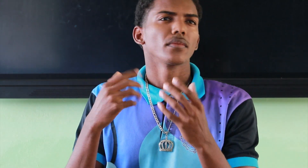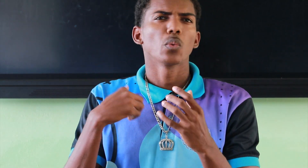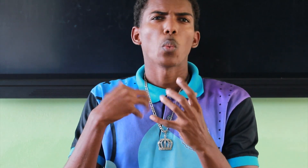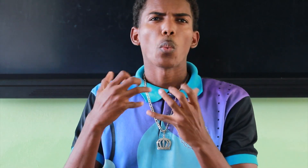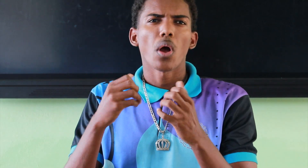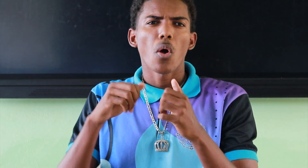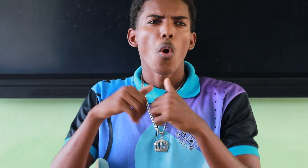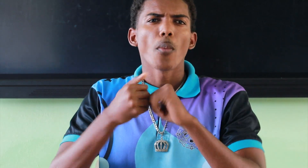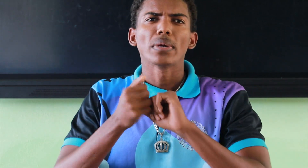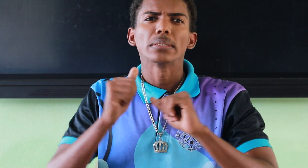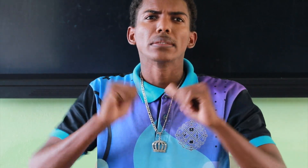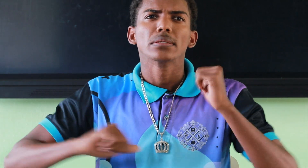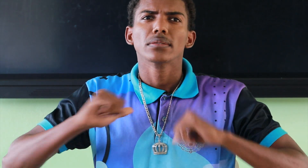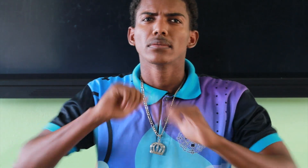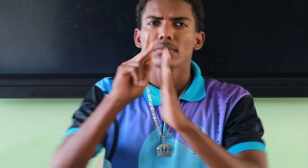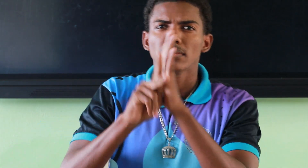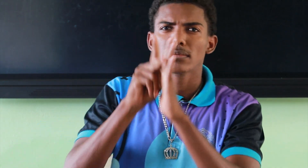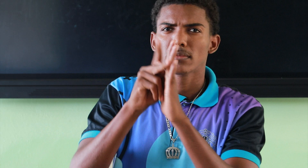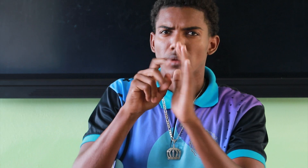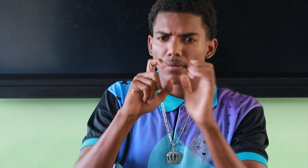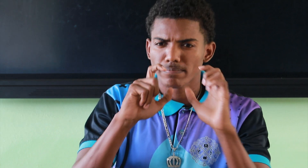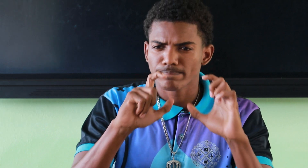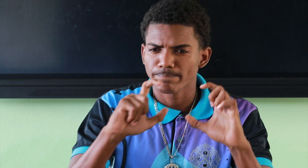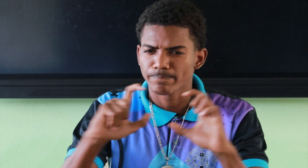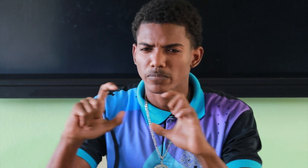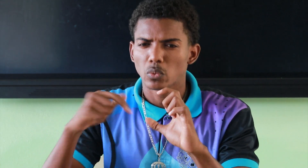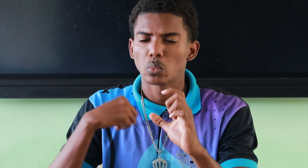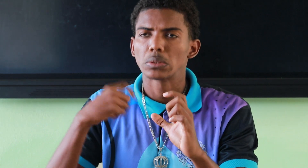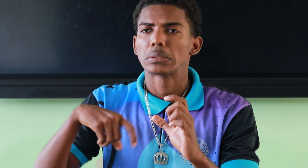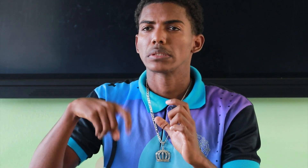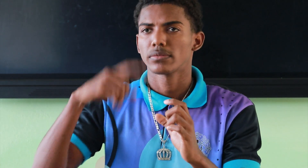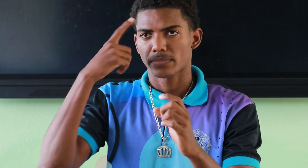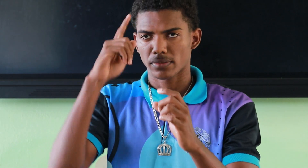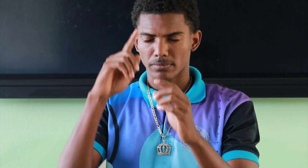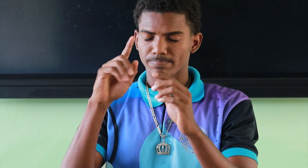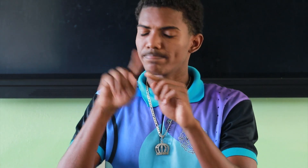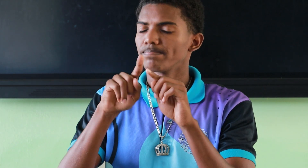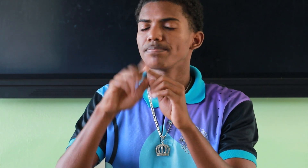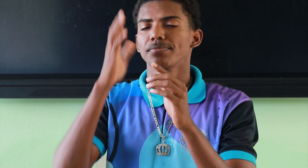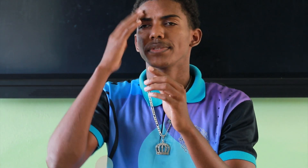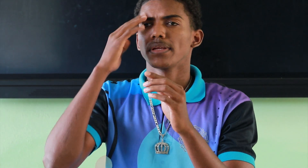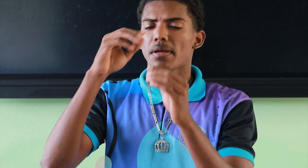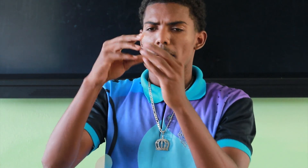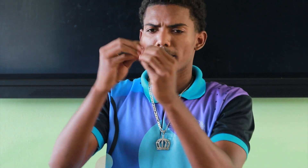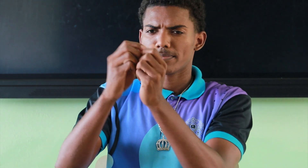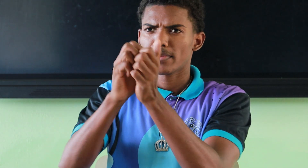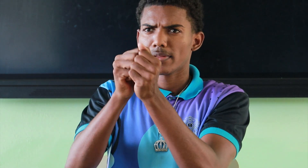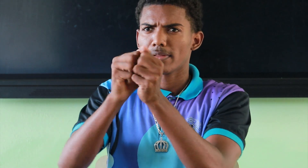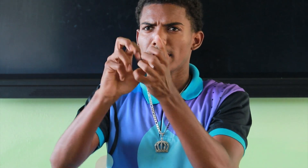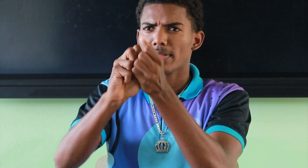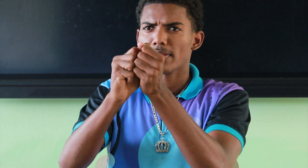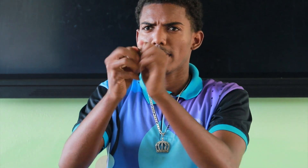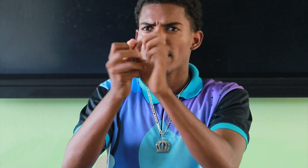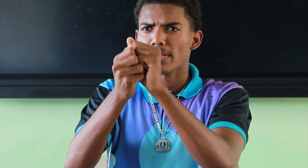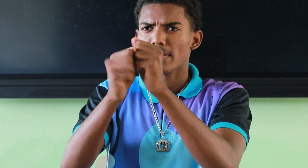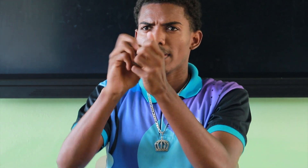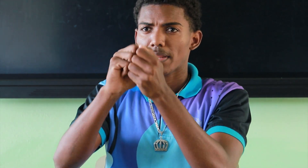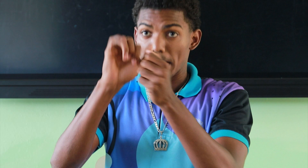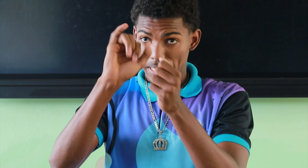era la hora quizás de hacer el dibujo y la secuencia fotográfica. Por ejemplo, el utilizar